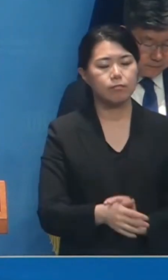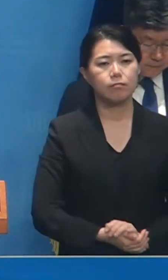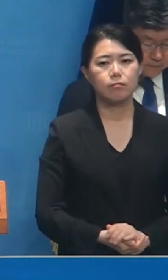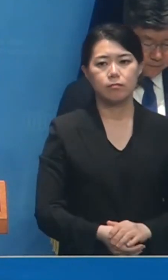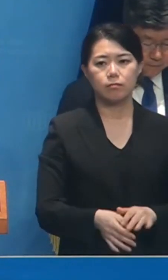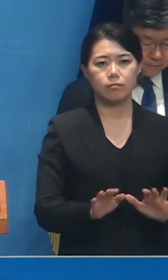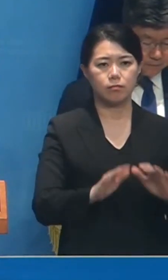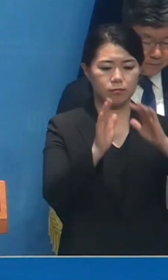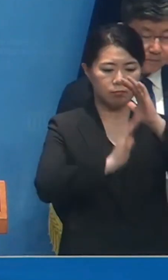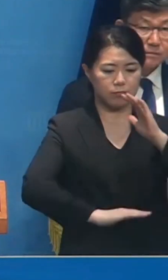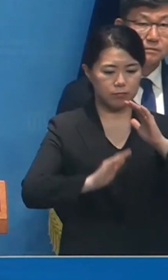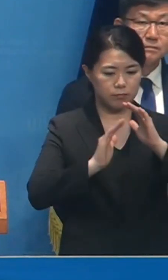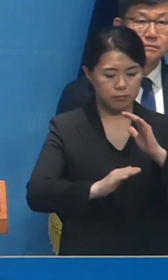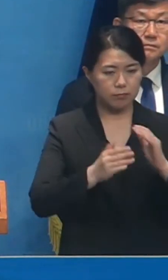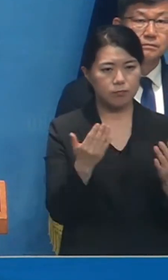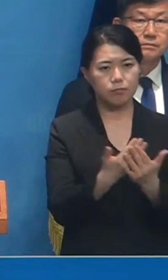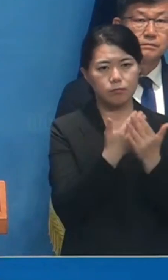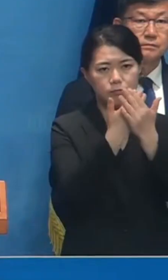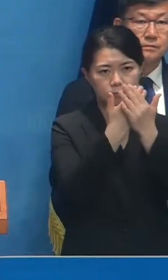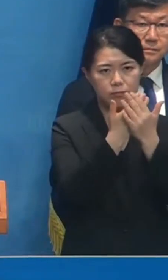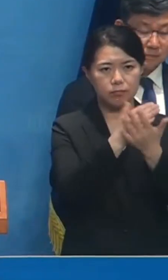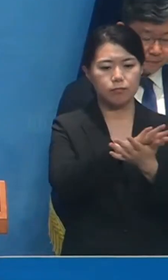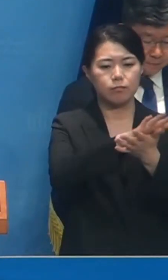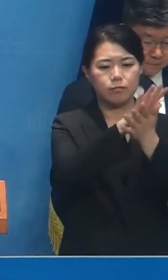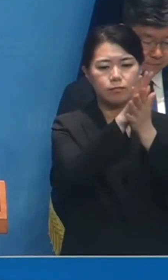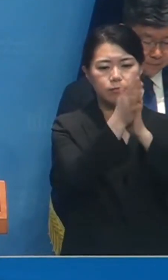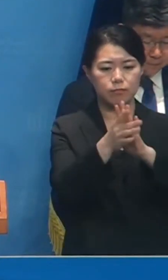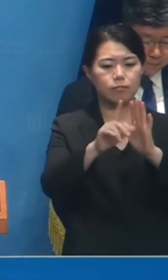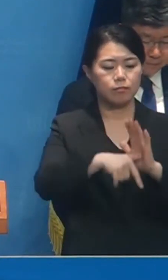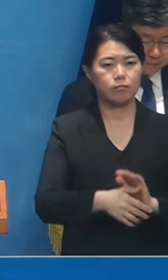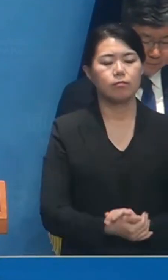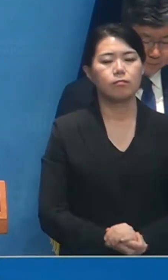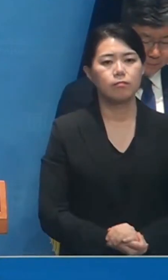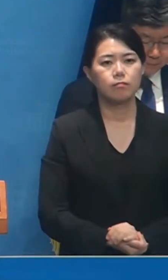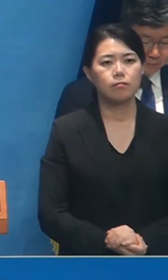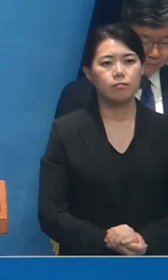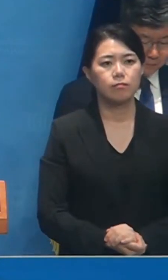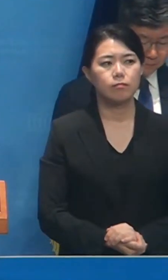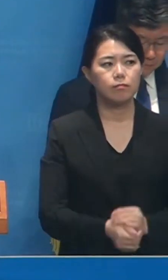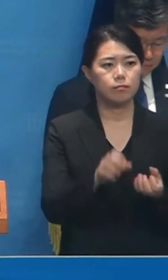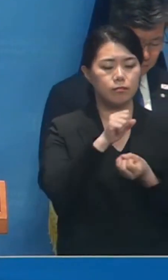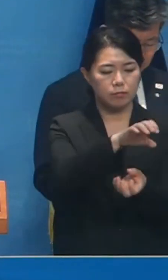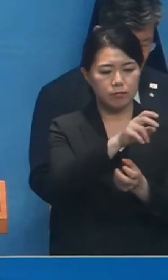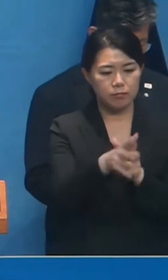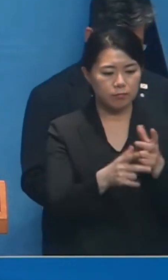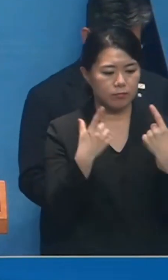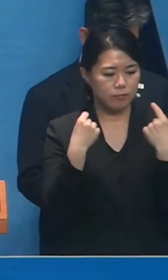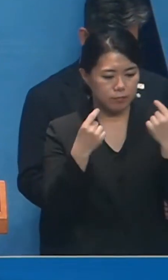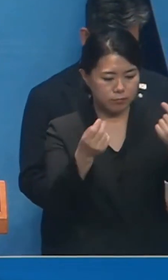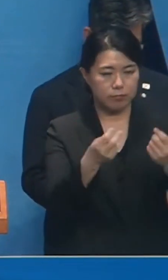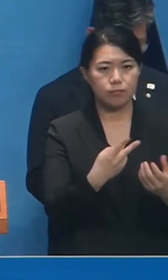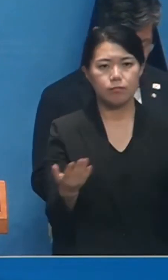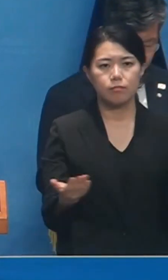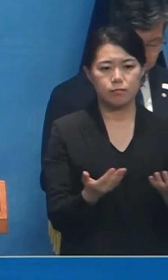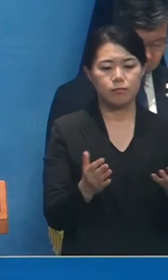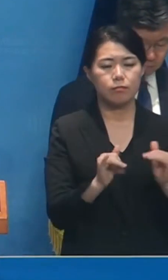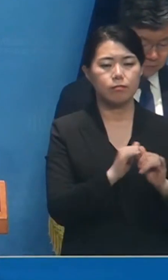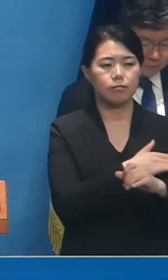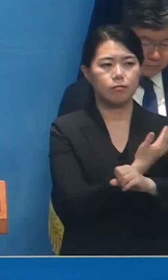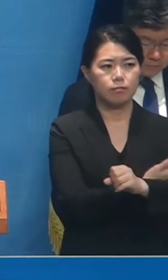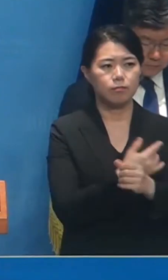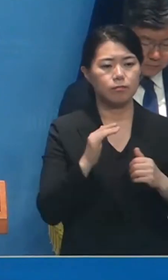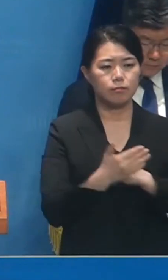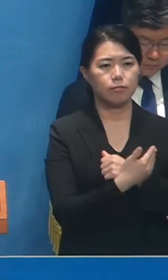지금 공정과 상생의 전환점에 서 있습니다. 택배산업의 지속 가능성과 종사자의 권익보호를